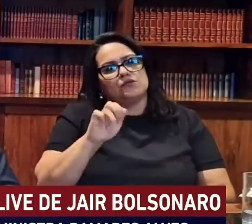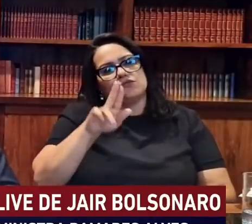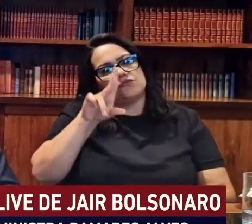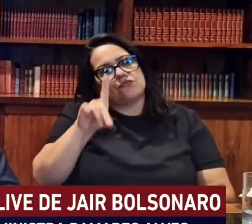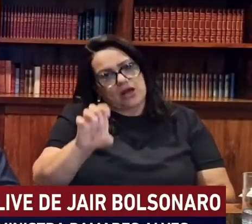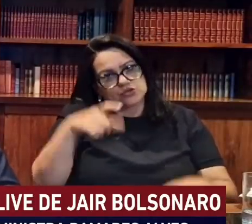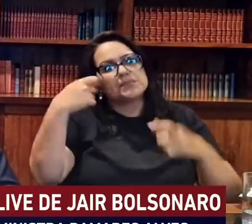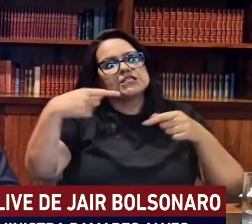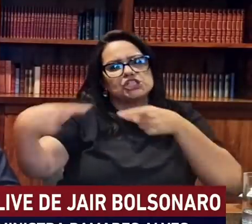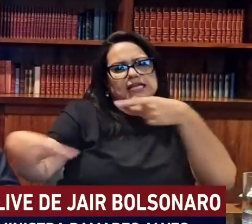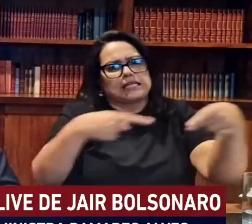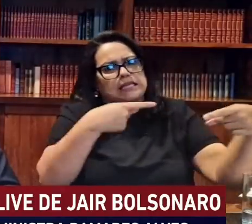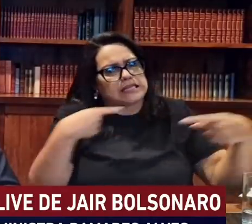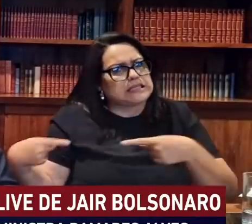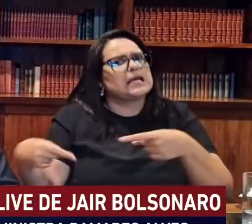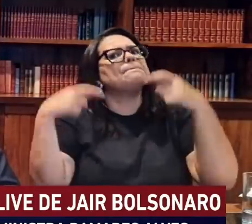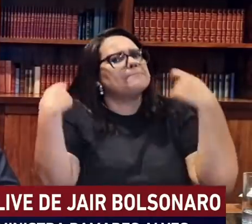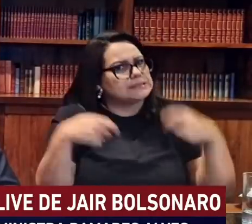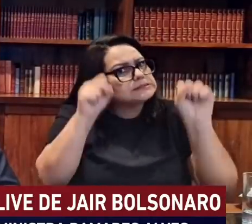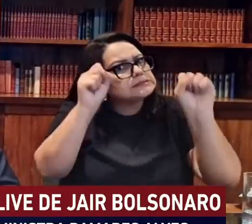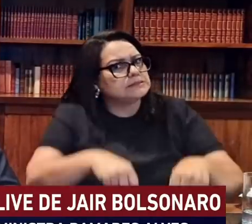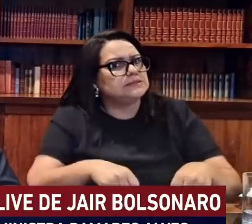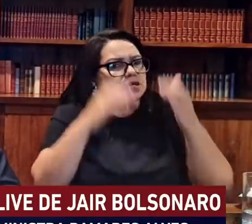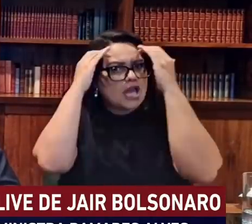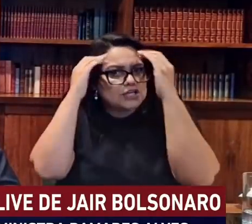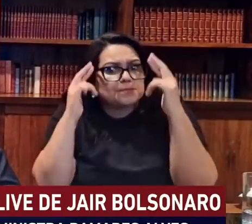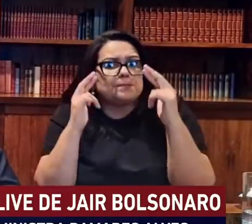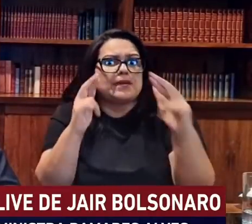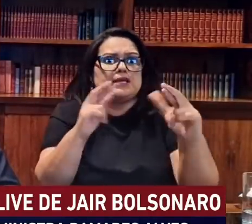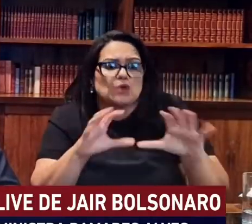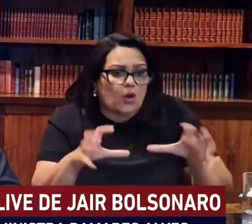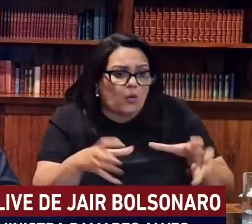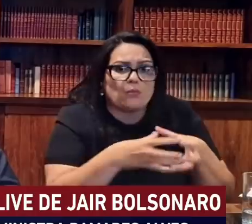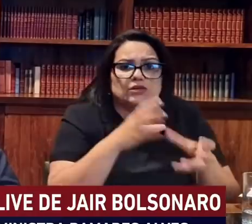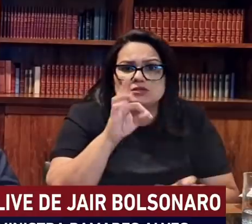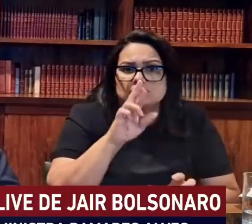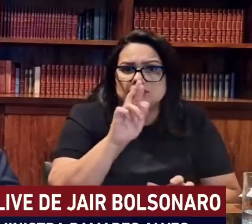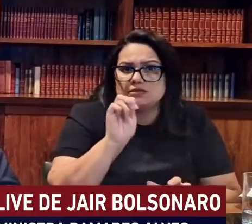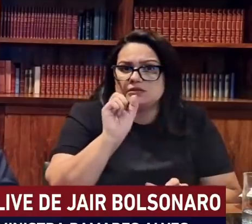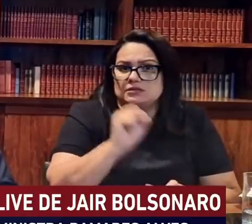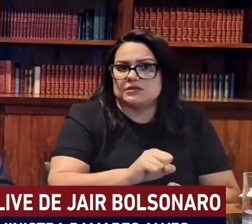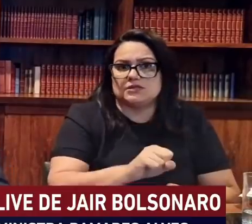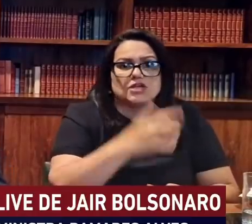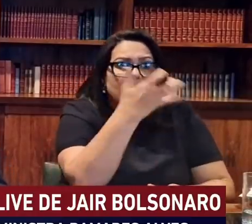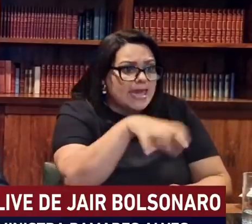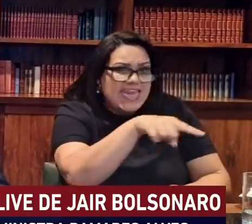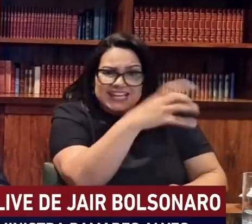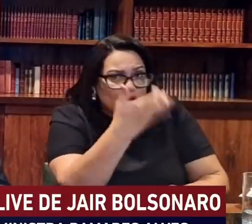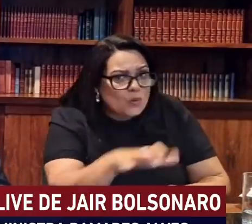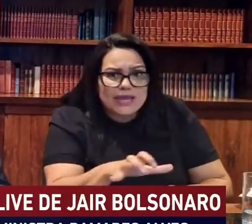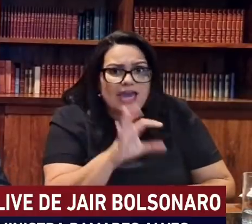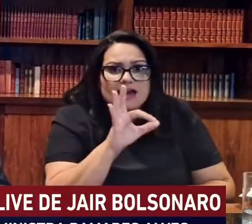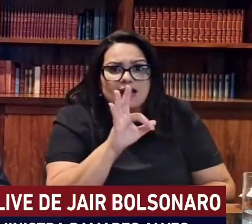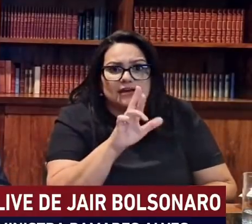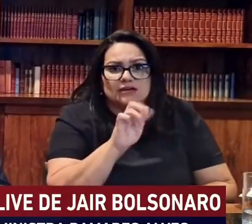ser levantada, inclusive por respeito à comunidade trans. A comunidade trans não quer fraude, ela quer